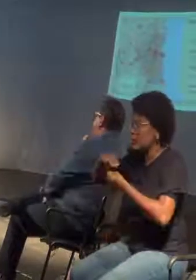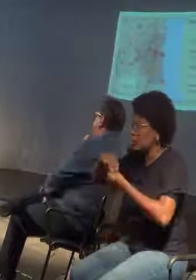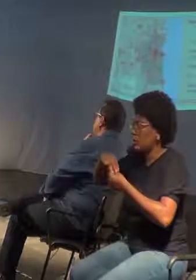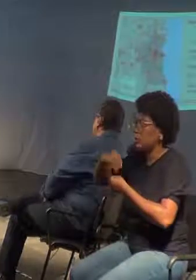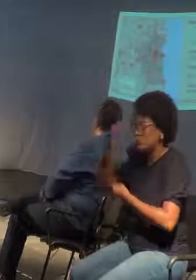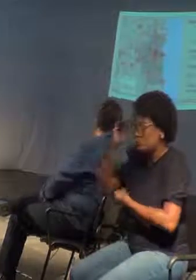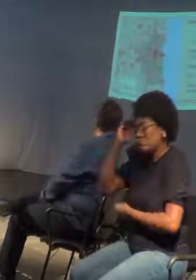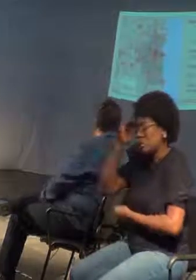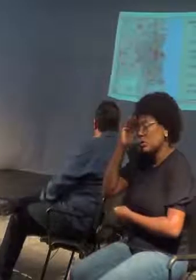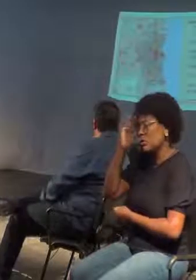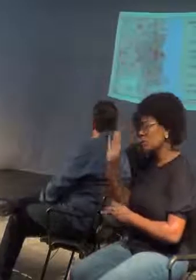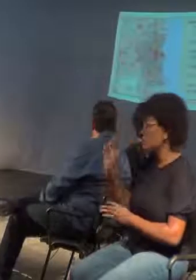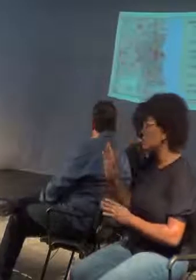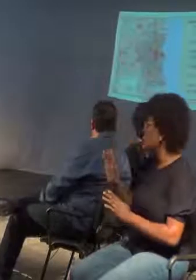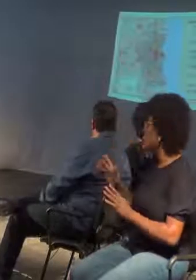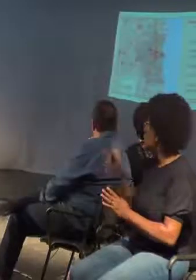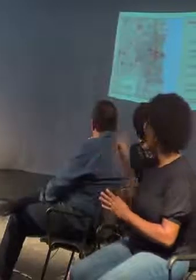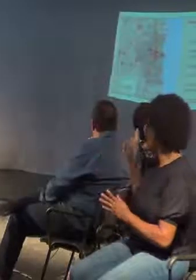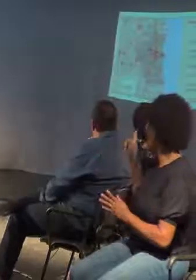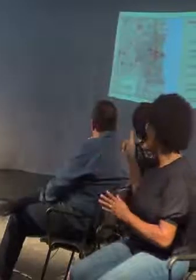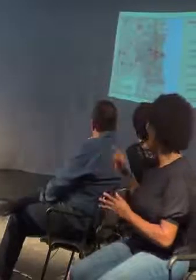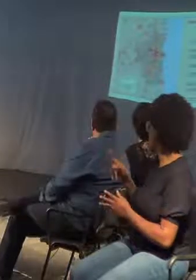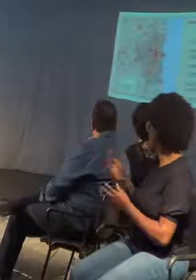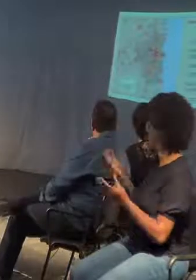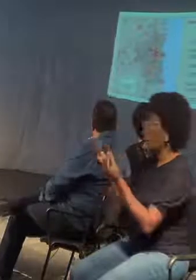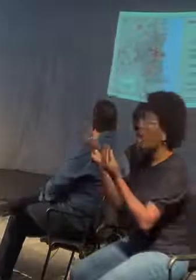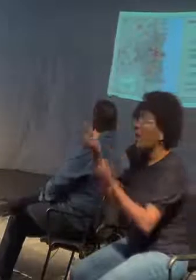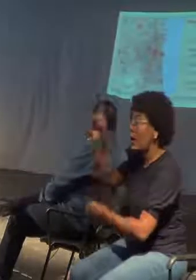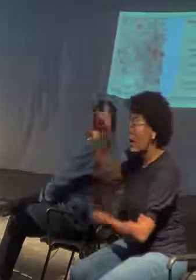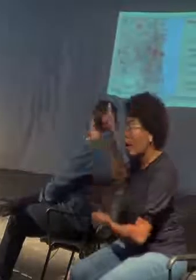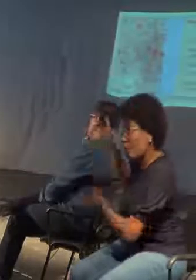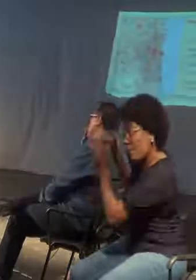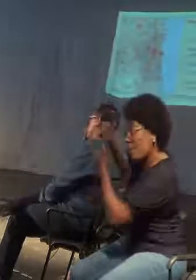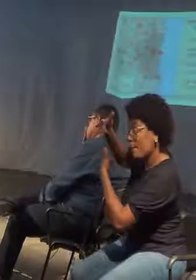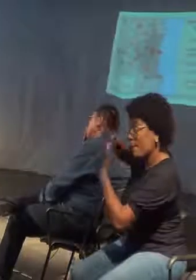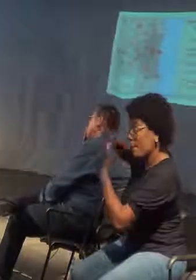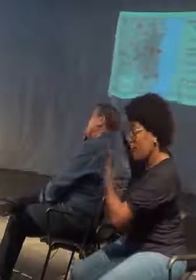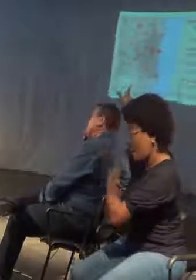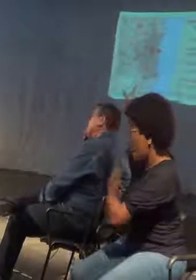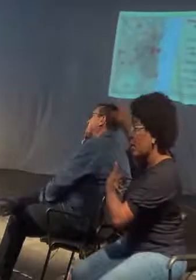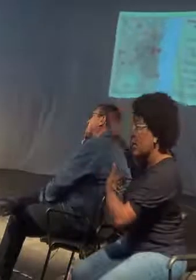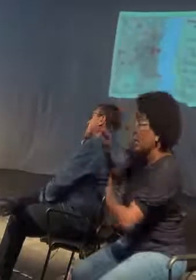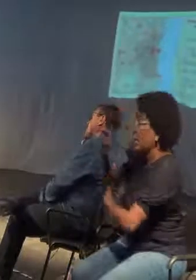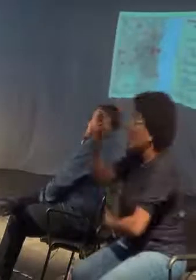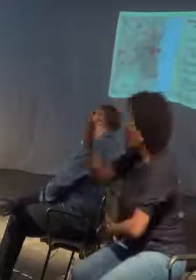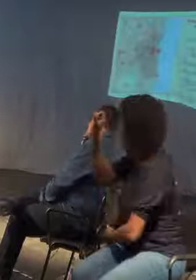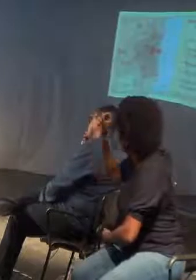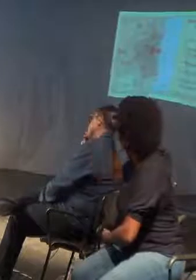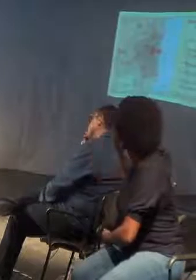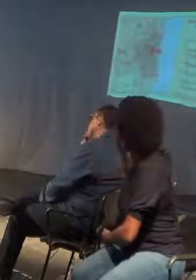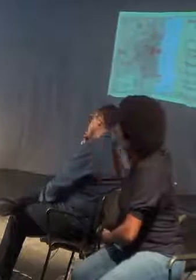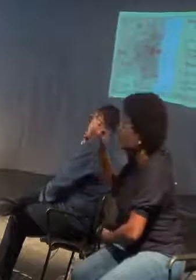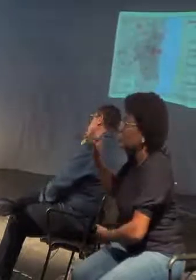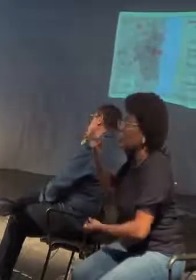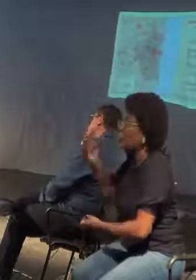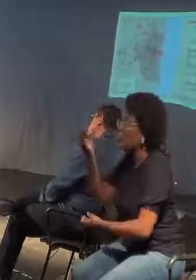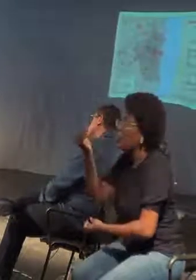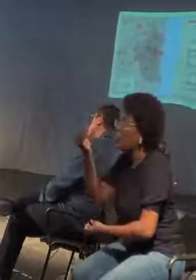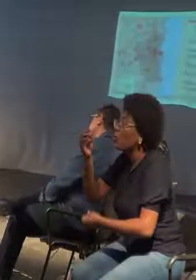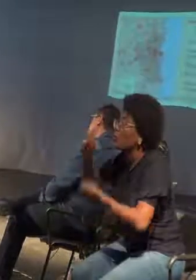gente vê a mancha aqui, e se vocês forem olhar o mapa antigo, essa era a base do território de